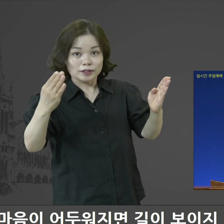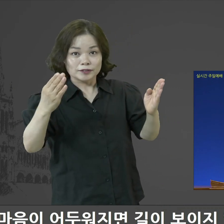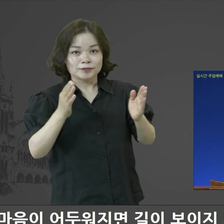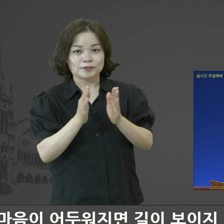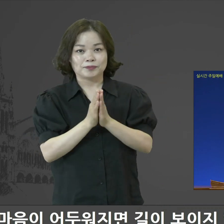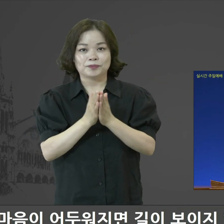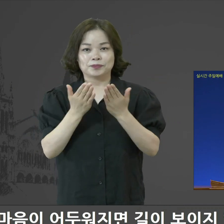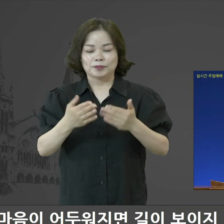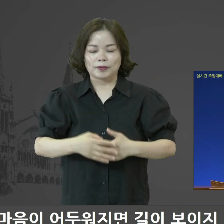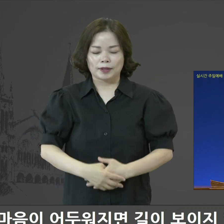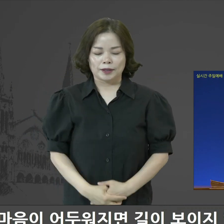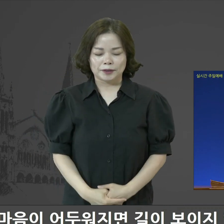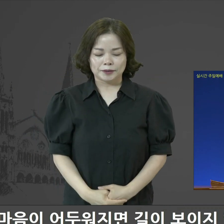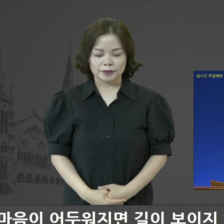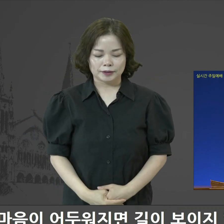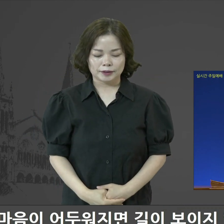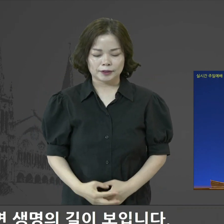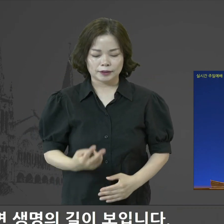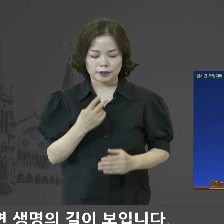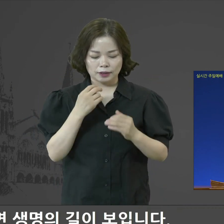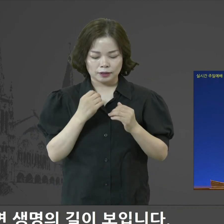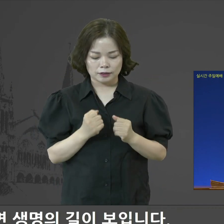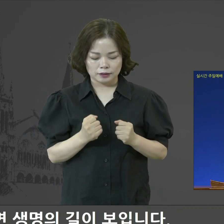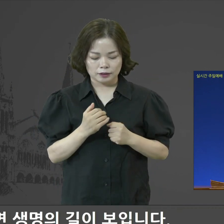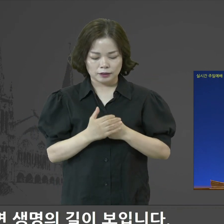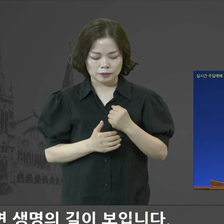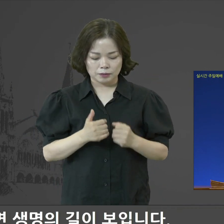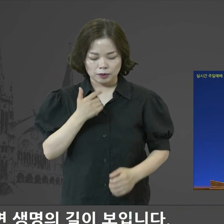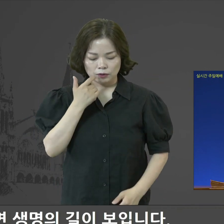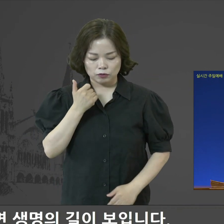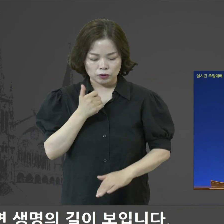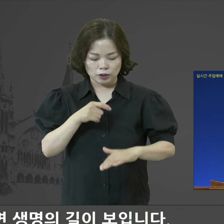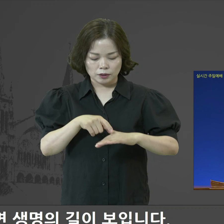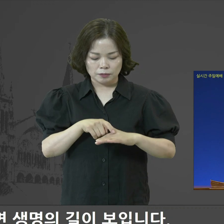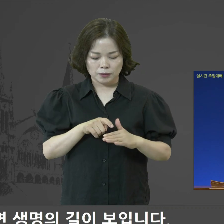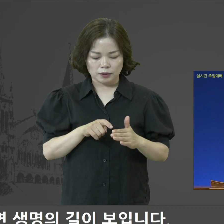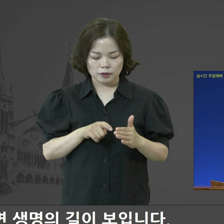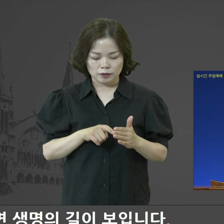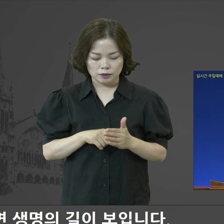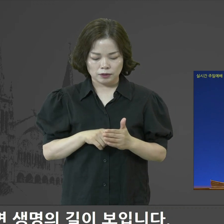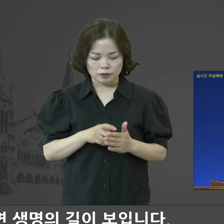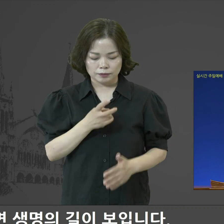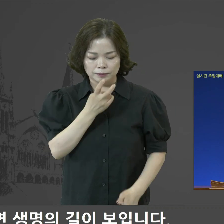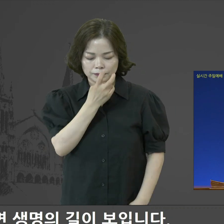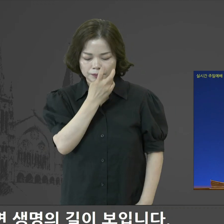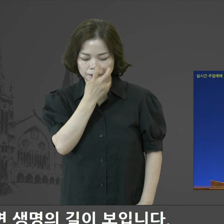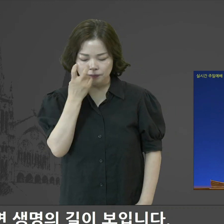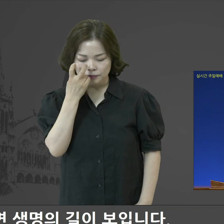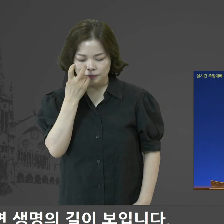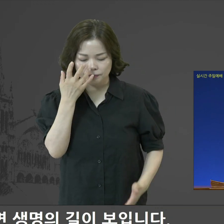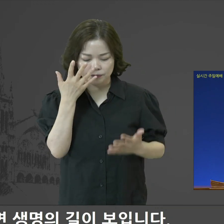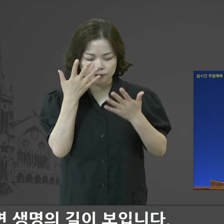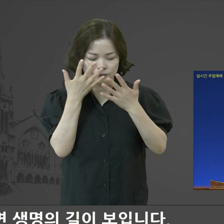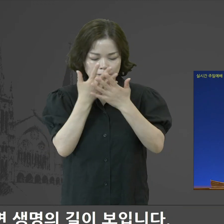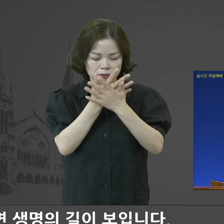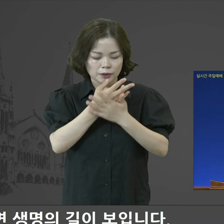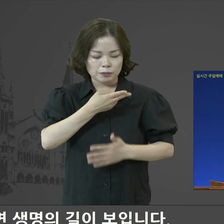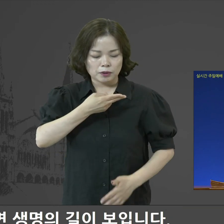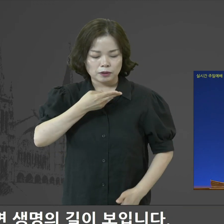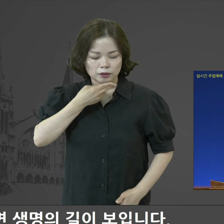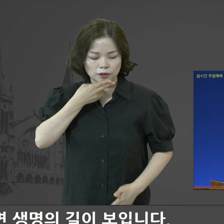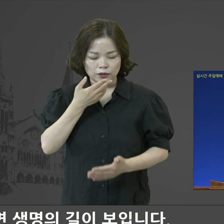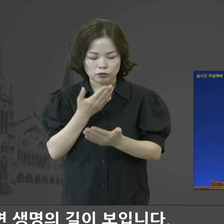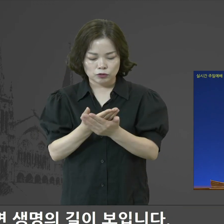기도하겠습니다. 살아계신 아버지 하나님, 우리의 마음이 총명이 어두워지지 않기를